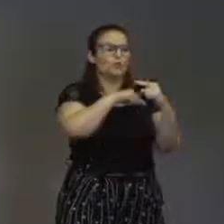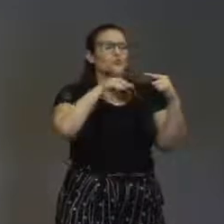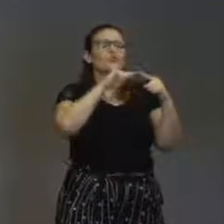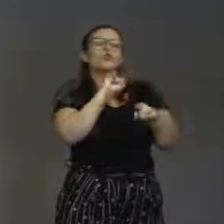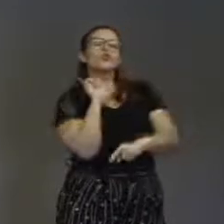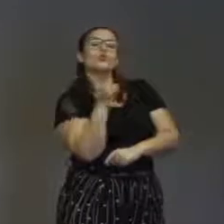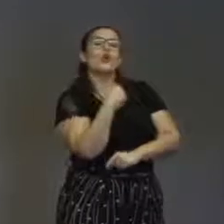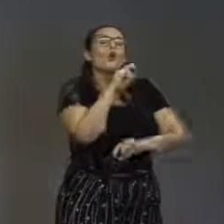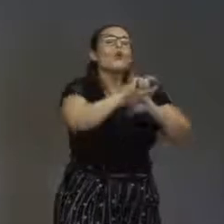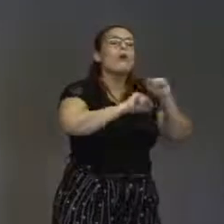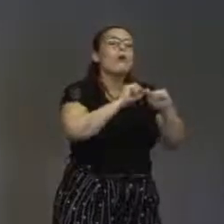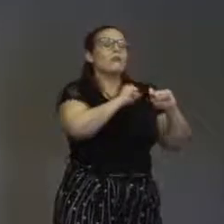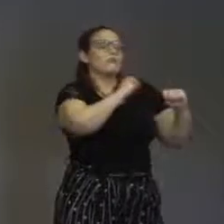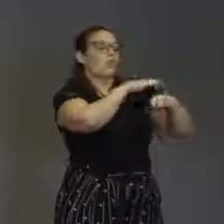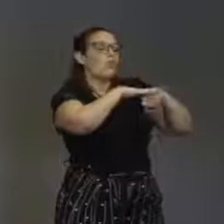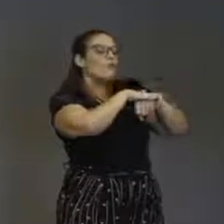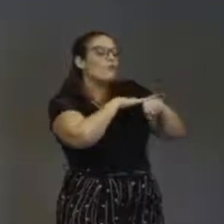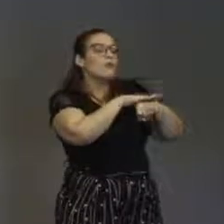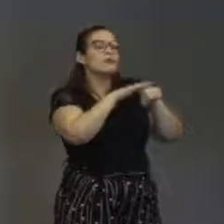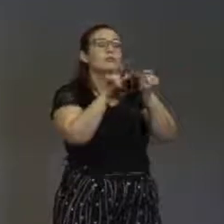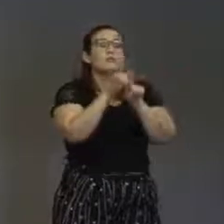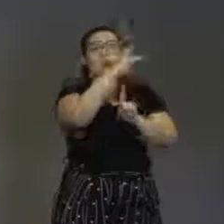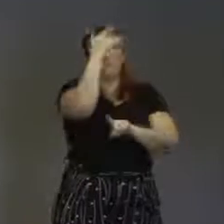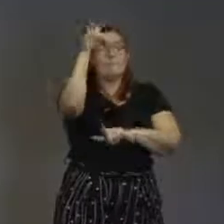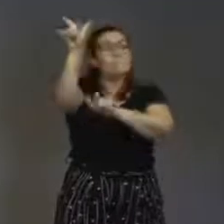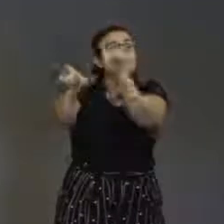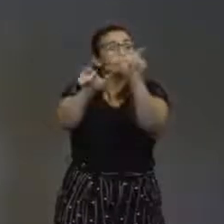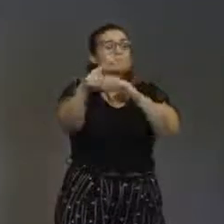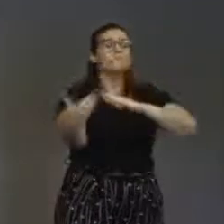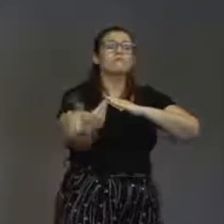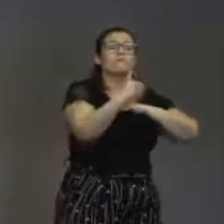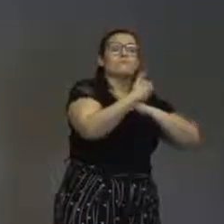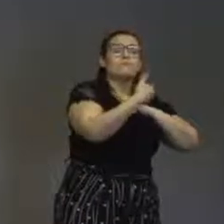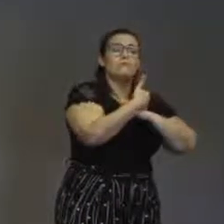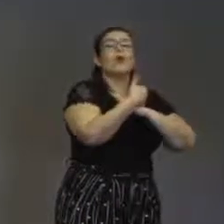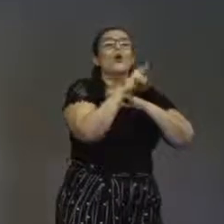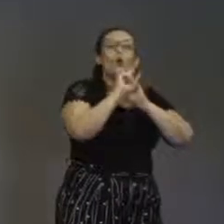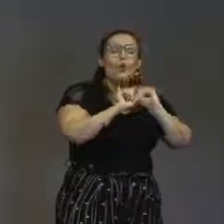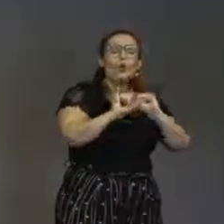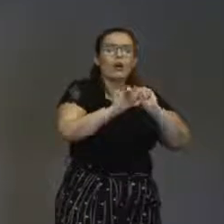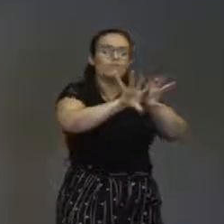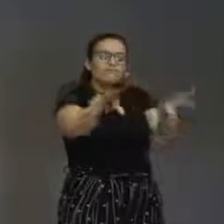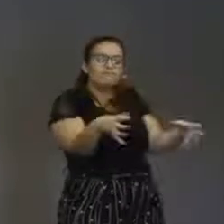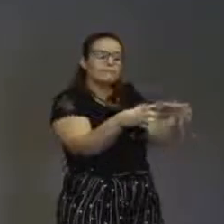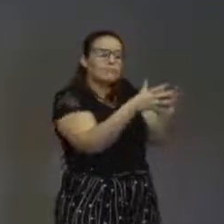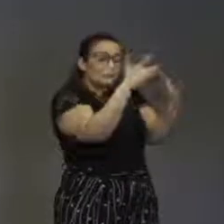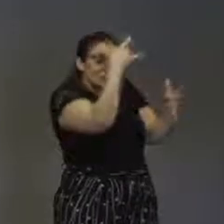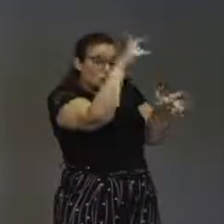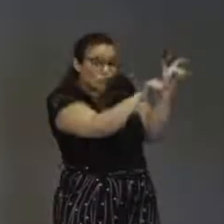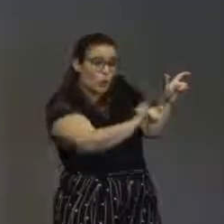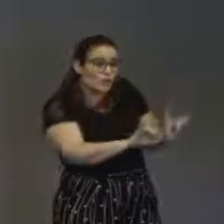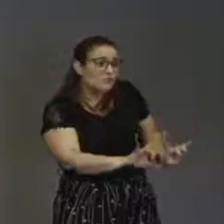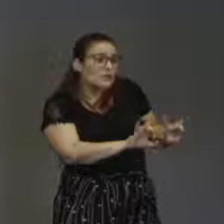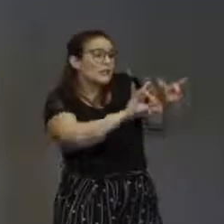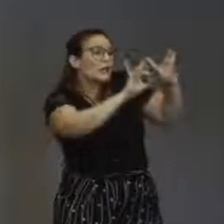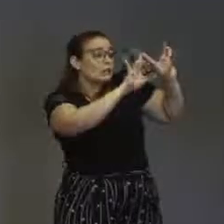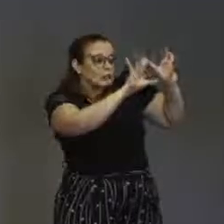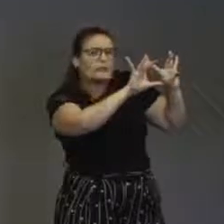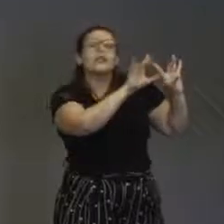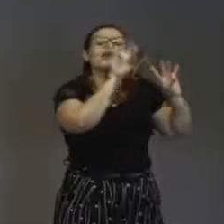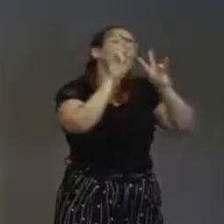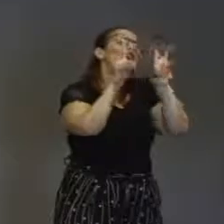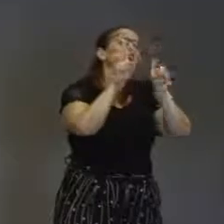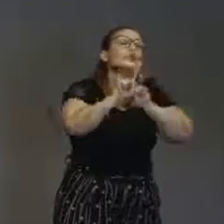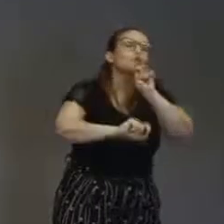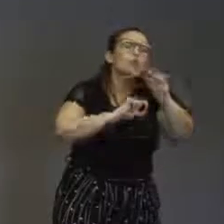conversas e participação da sociedade civil é realmente de reunir especialistas para refletirem sobre assuntos relacionados aos nossos pilares